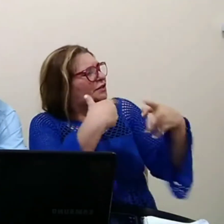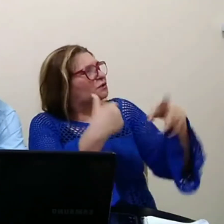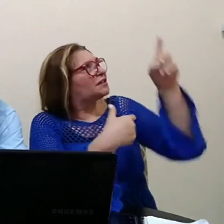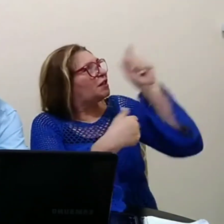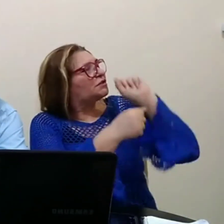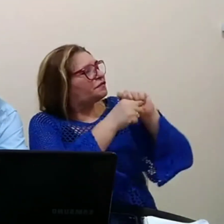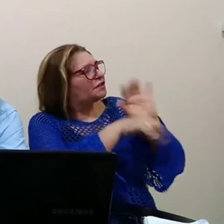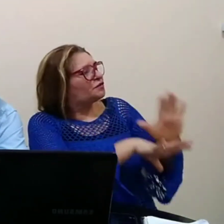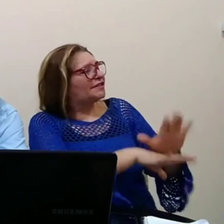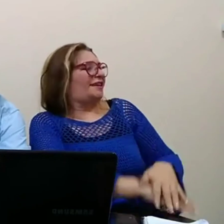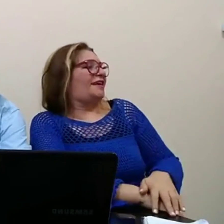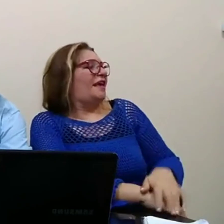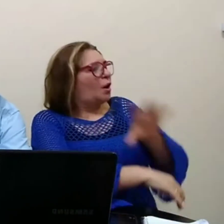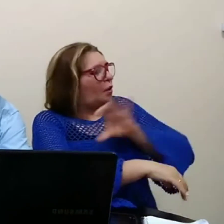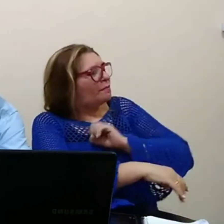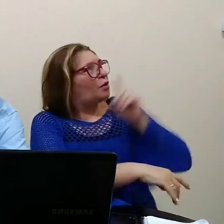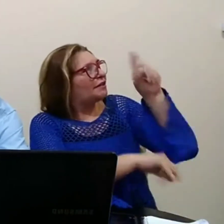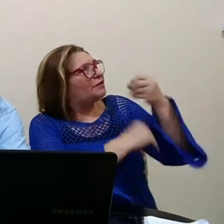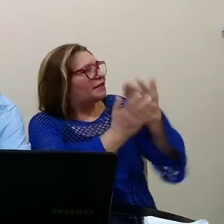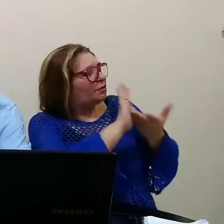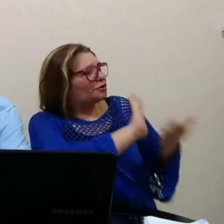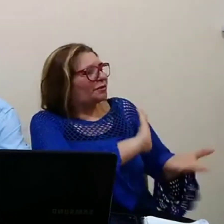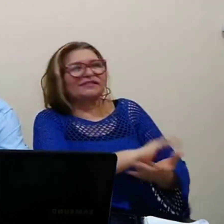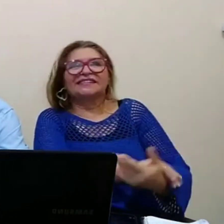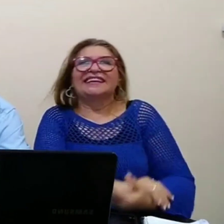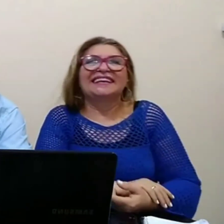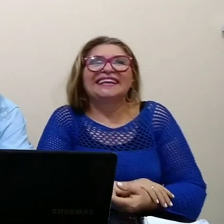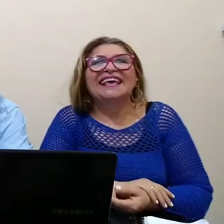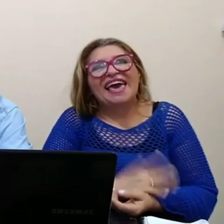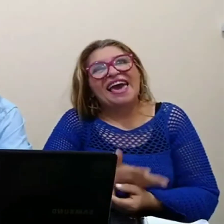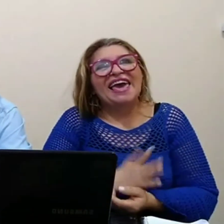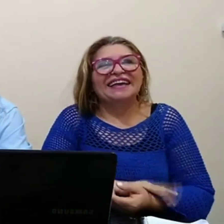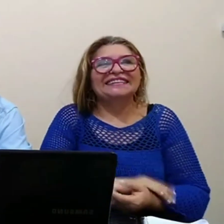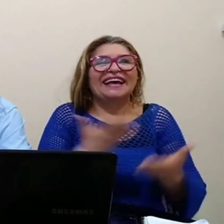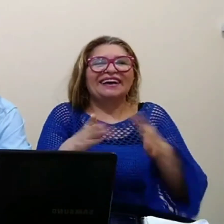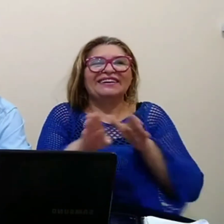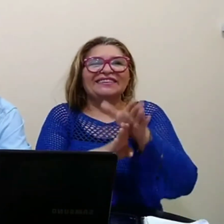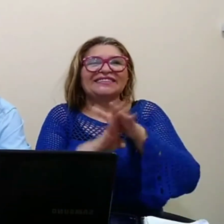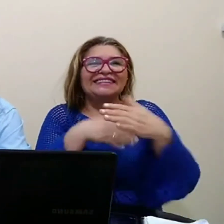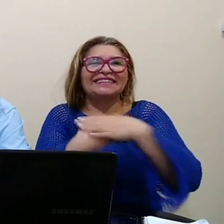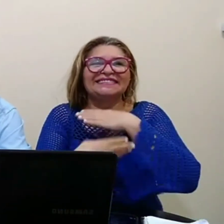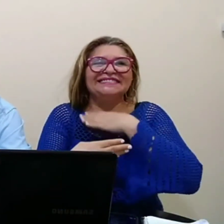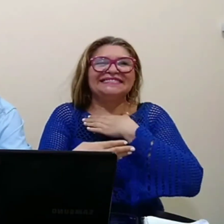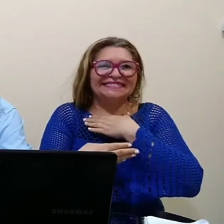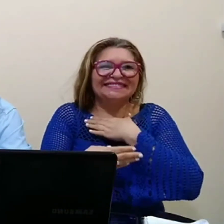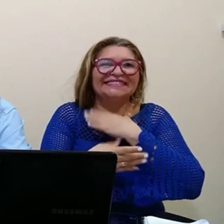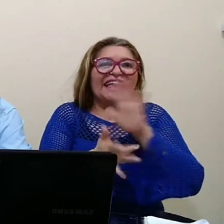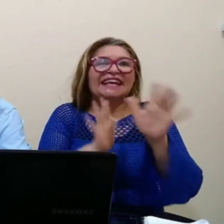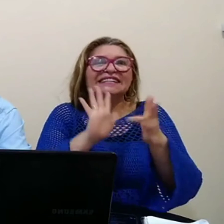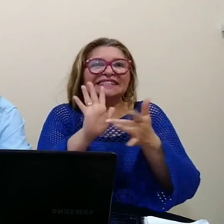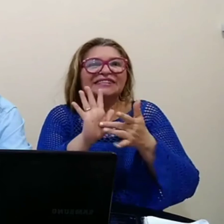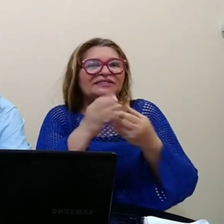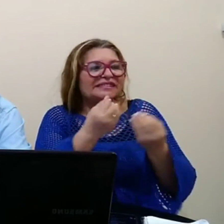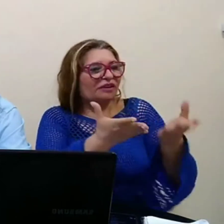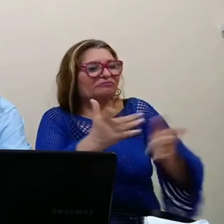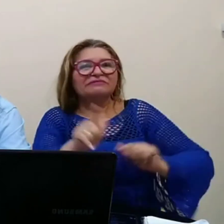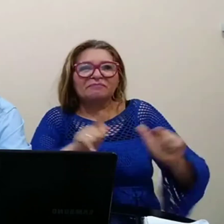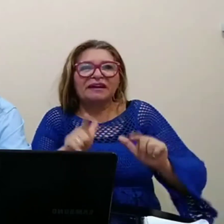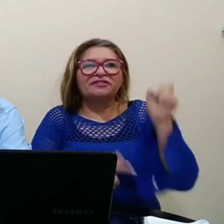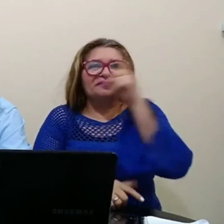teve compaixão de ti. Amados irmãos e amigos, Jesus deu para aquele homem uma tarefa bem